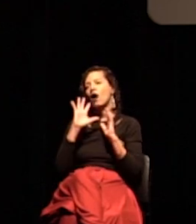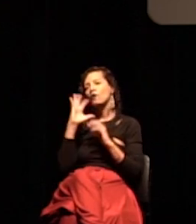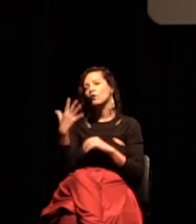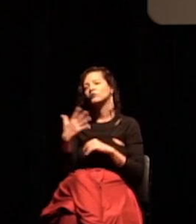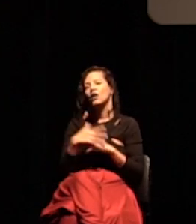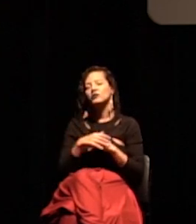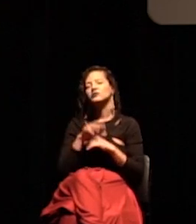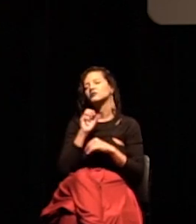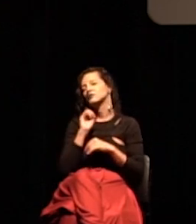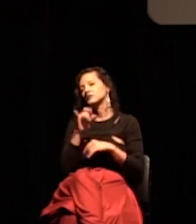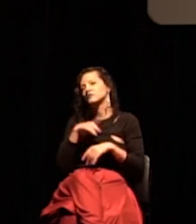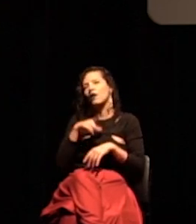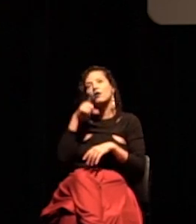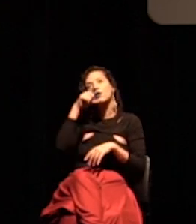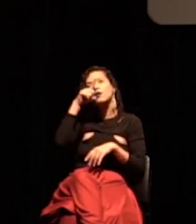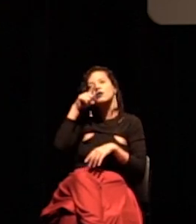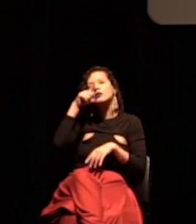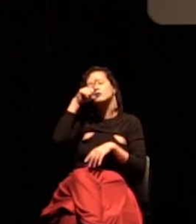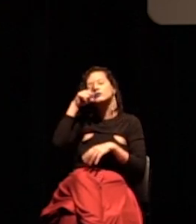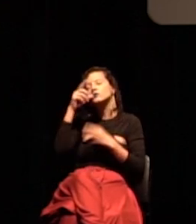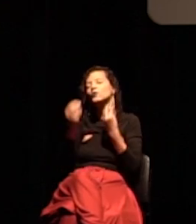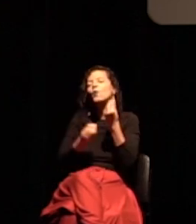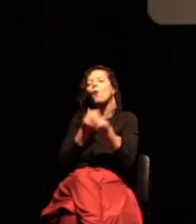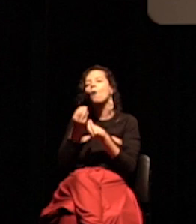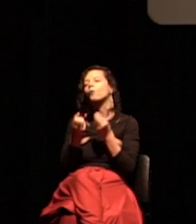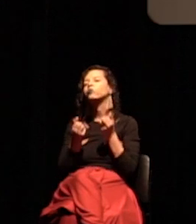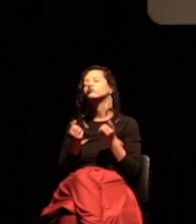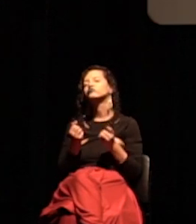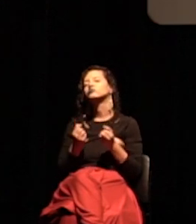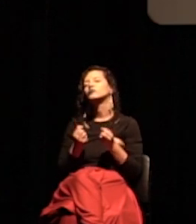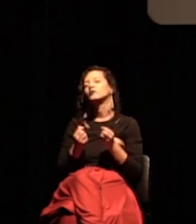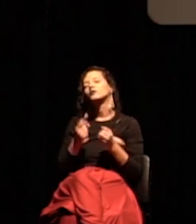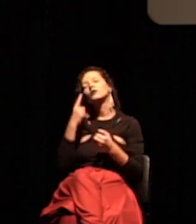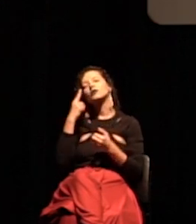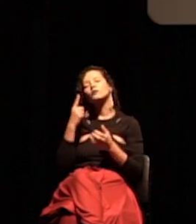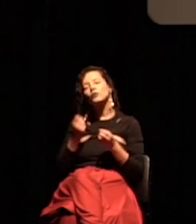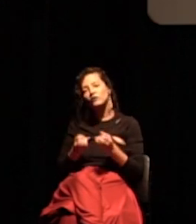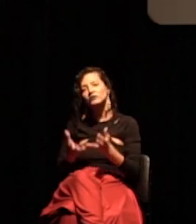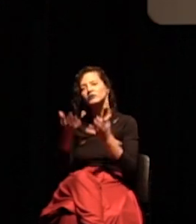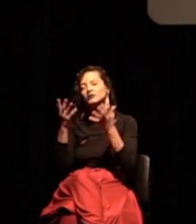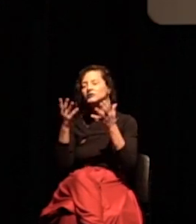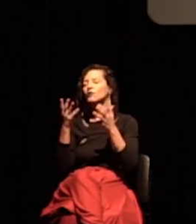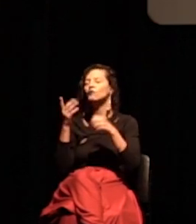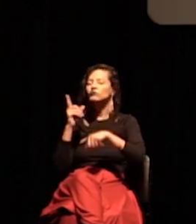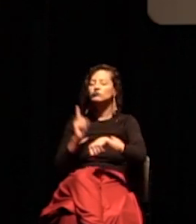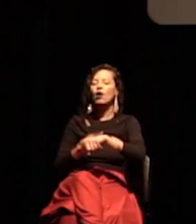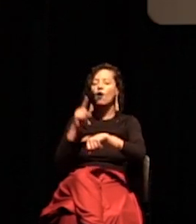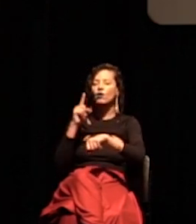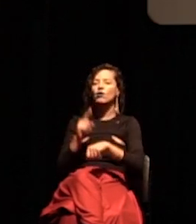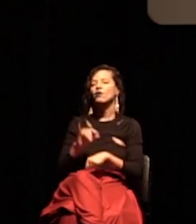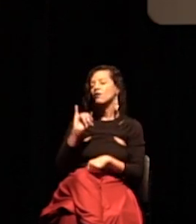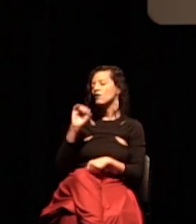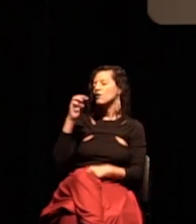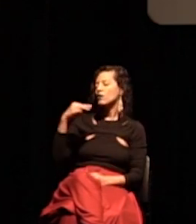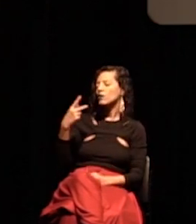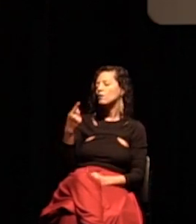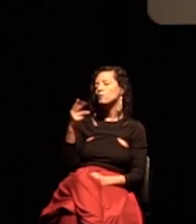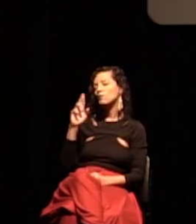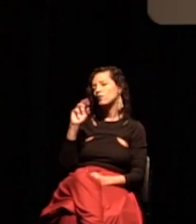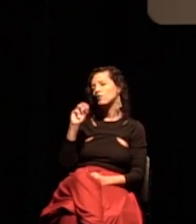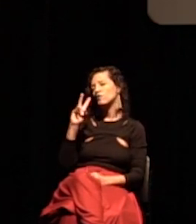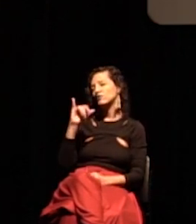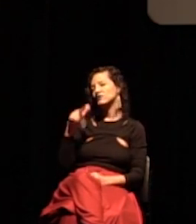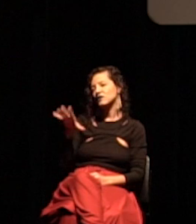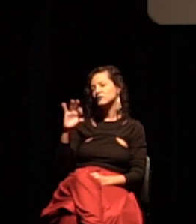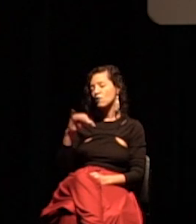no risco da improvisação, palavra essa que eu discuto, inclusive, com o meu neto Bento,